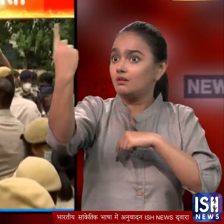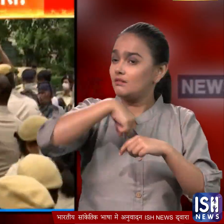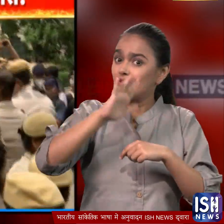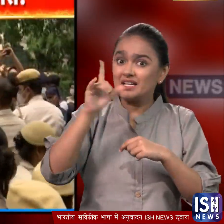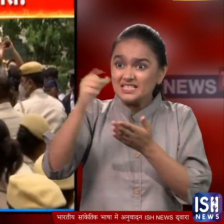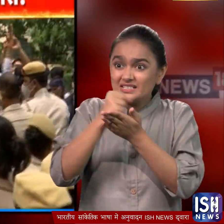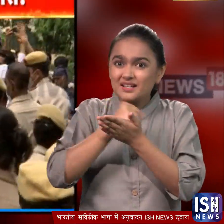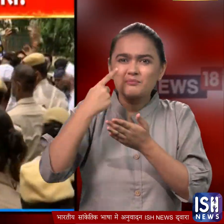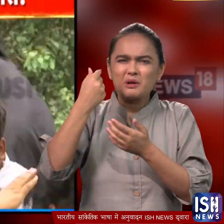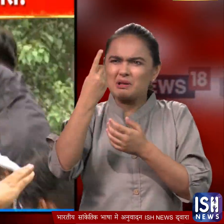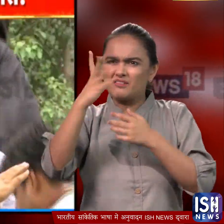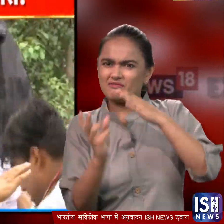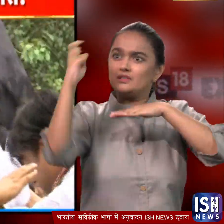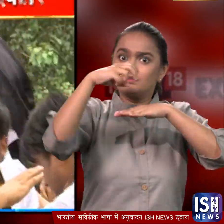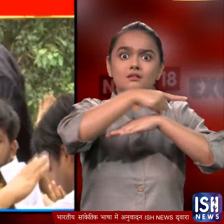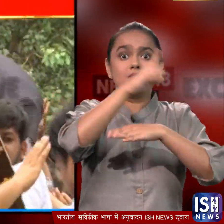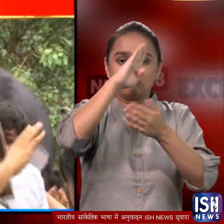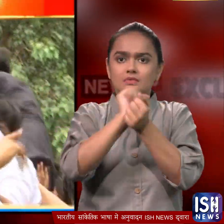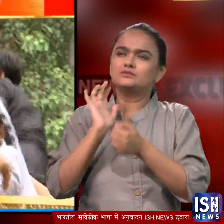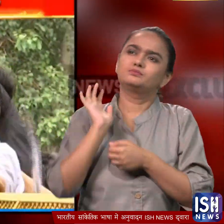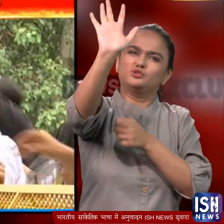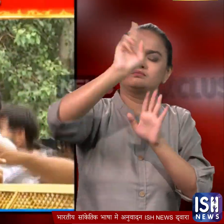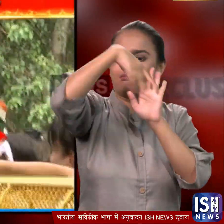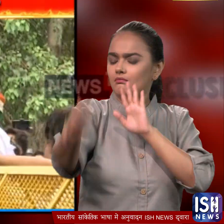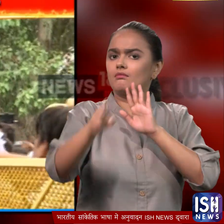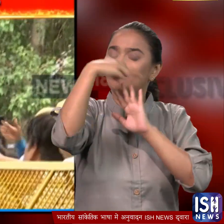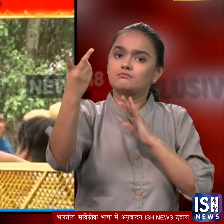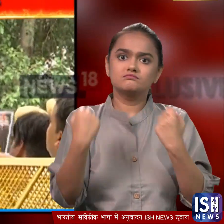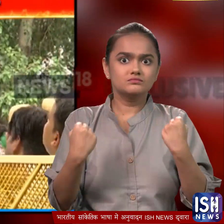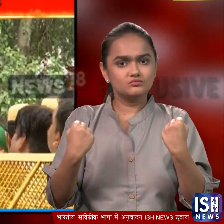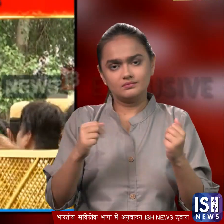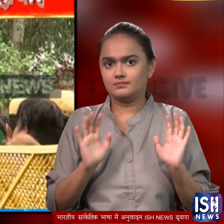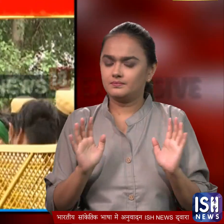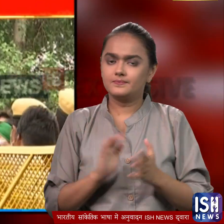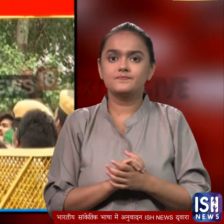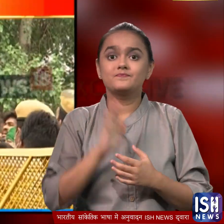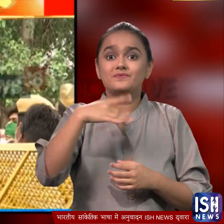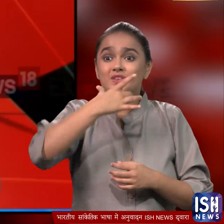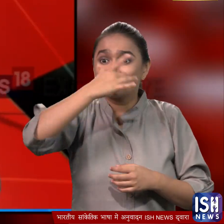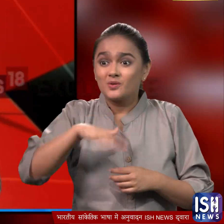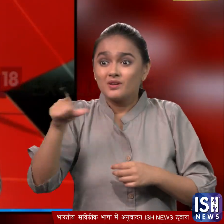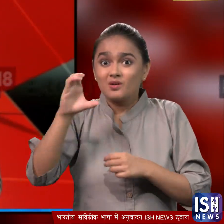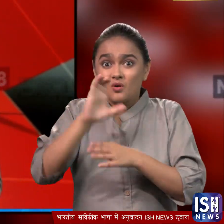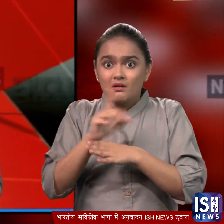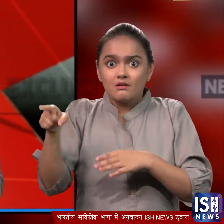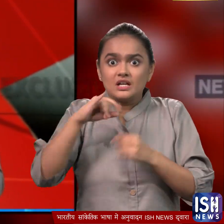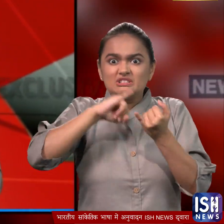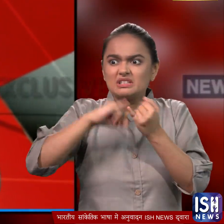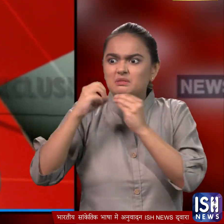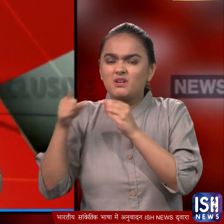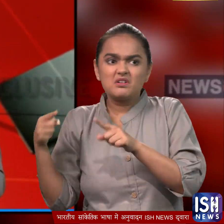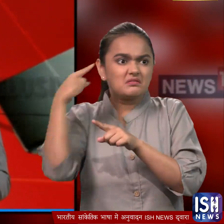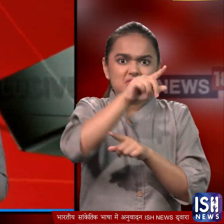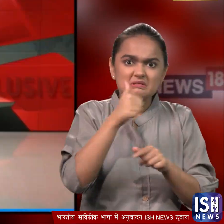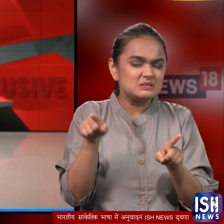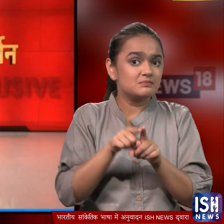लेकिन उनका कोई पैंतरा काम नहीं आया। जिसने भी बैरिकेड पार करना चाहा, पुलिस ने उसे धक्का देकर पीछे कर दिया। और यूथ कांग्रेस के कार्यकर्ता